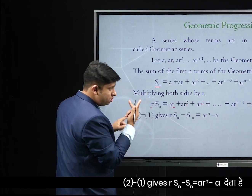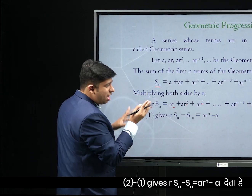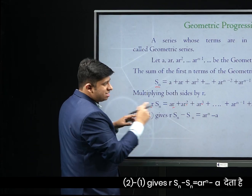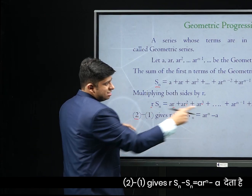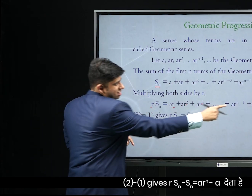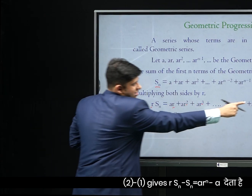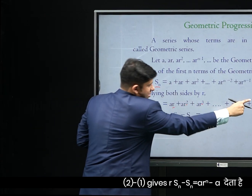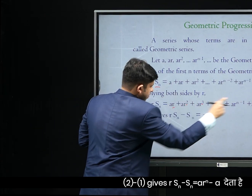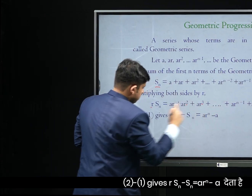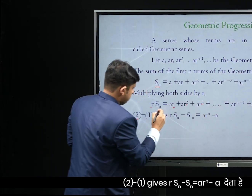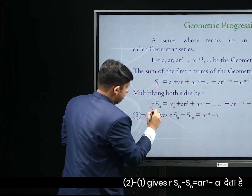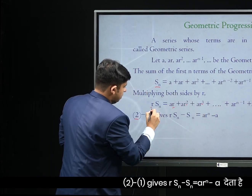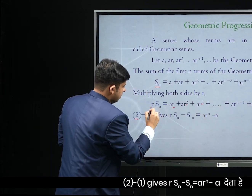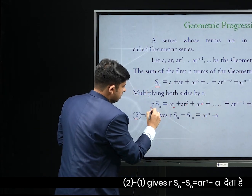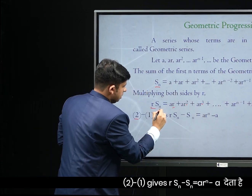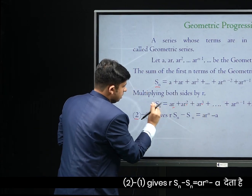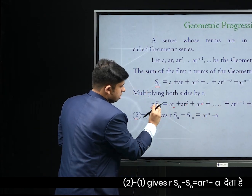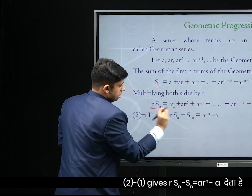minus a देता है।